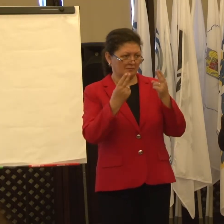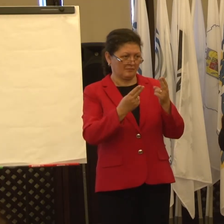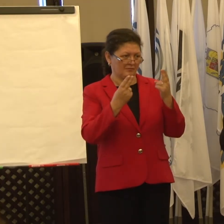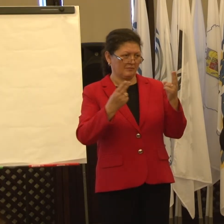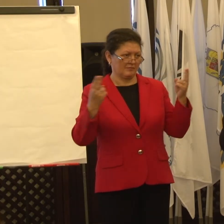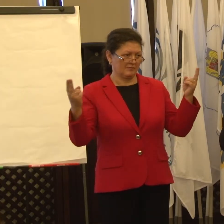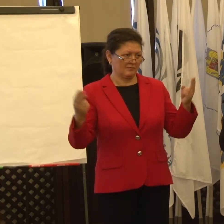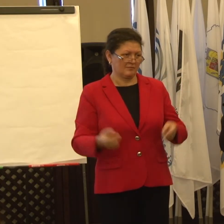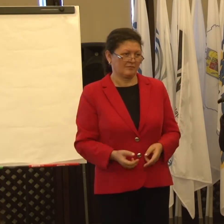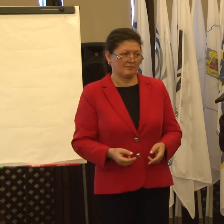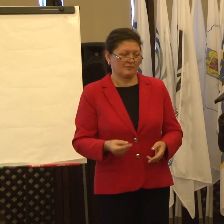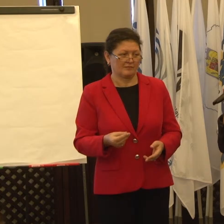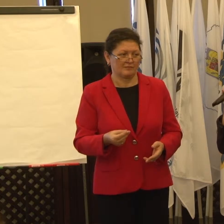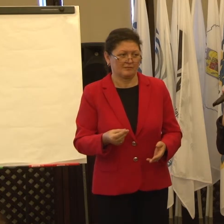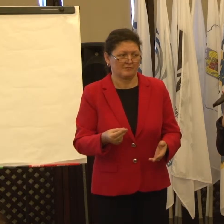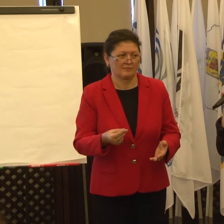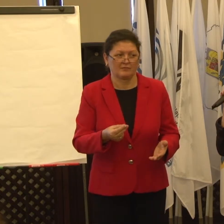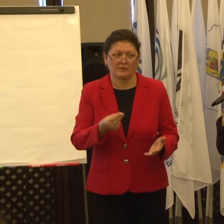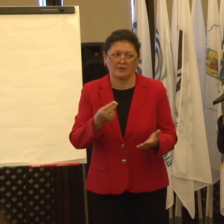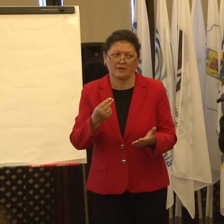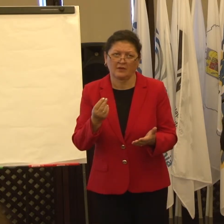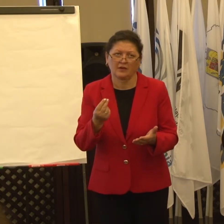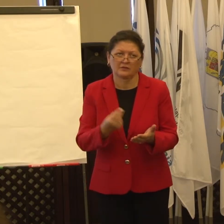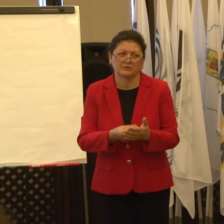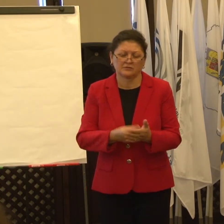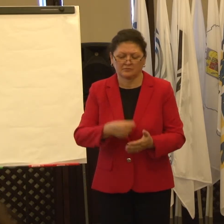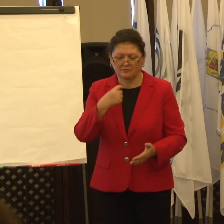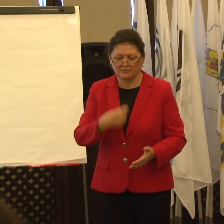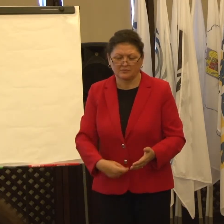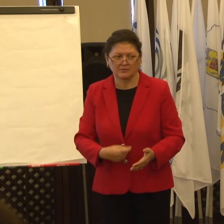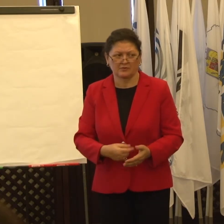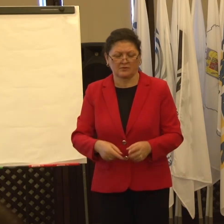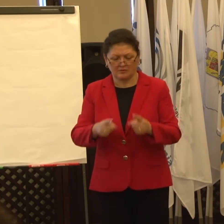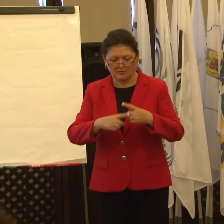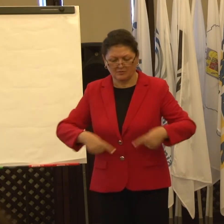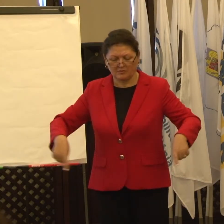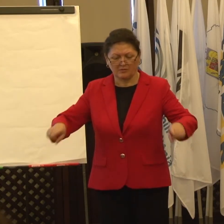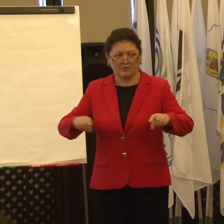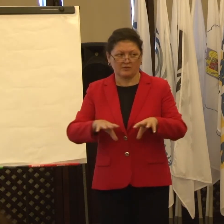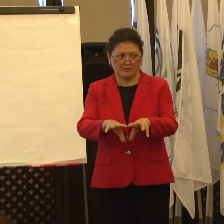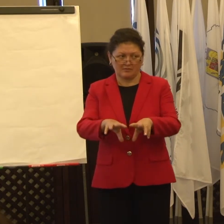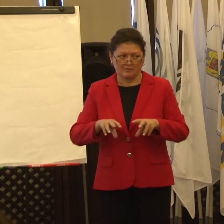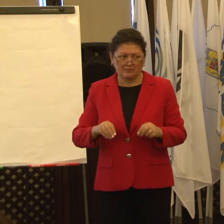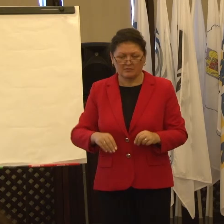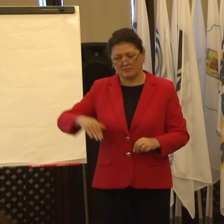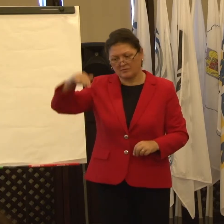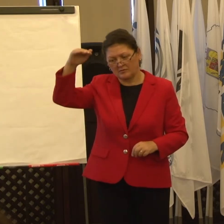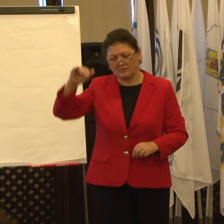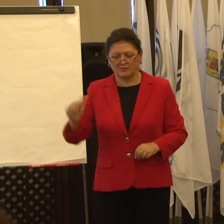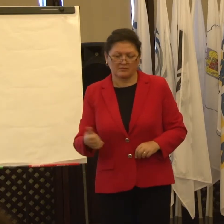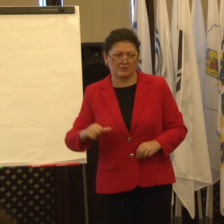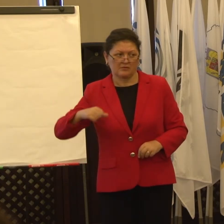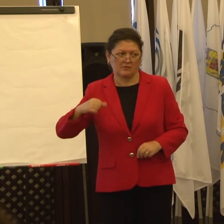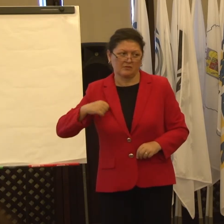important ceea ce se câștigă și ce câștigă persoana respectivă. Pentru că noi, cei care primim adulții și